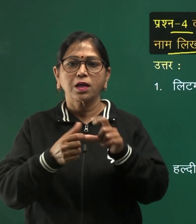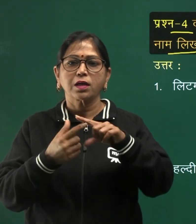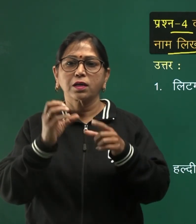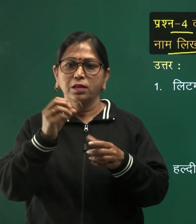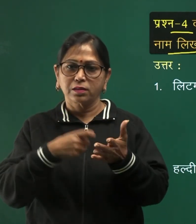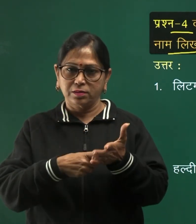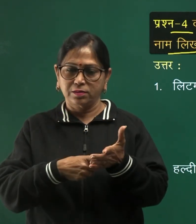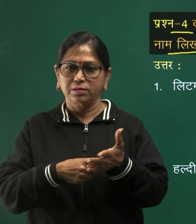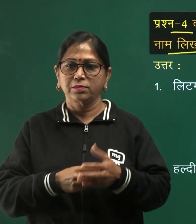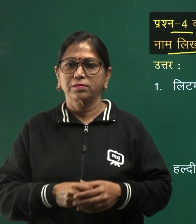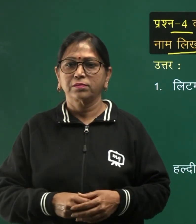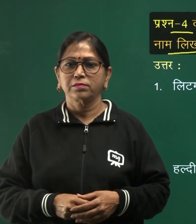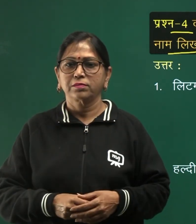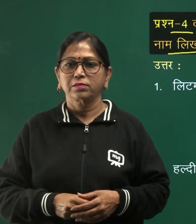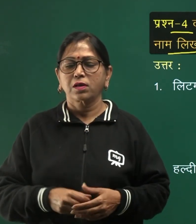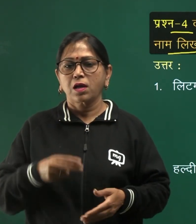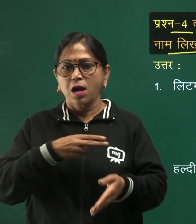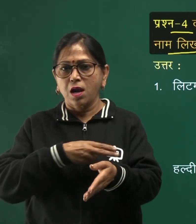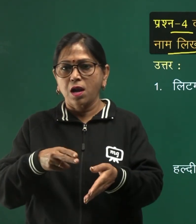sanshodhanon के